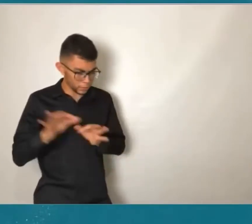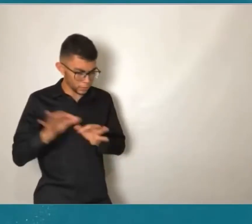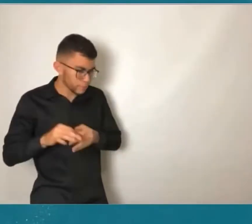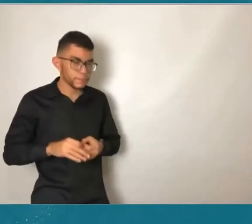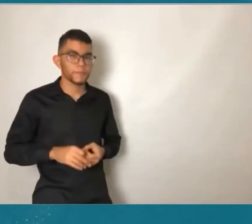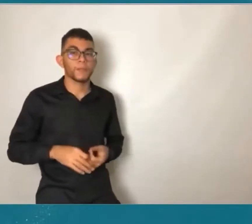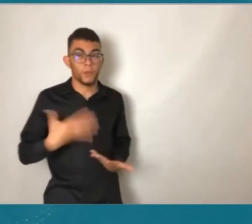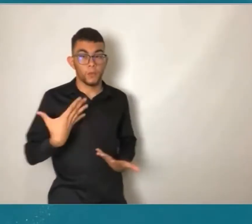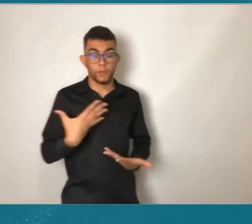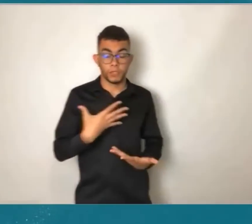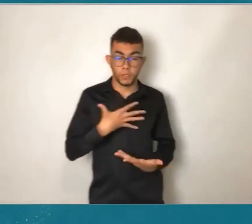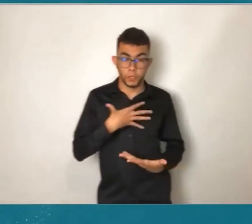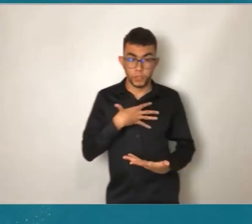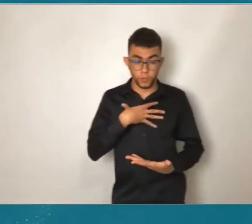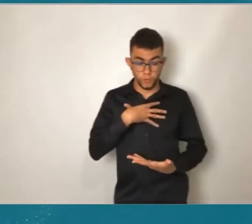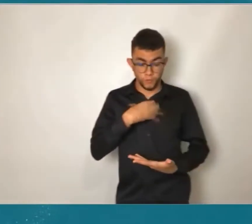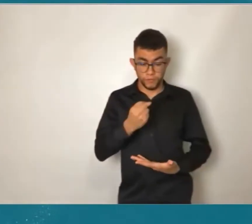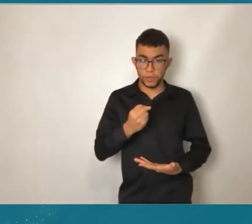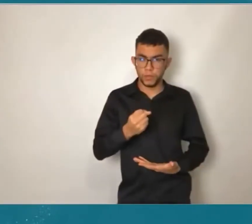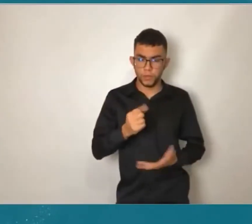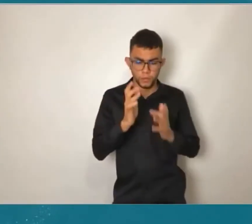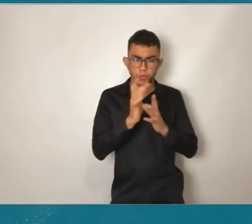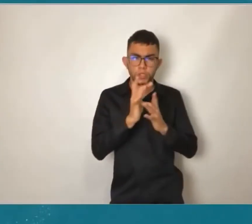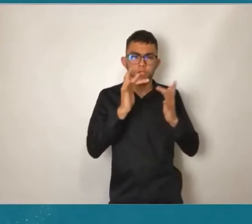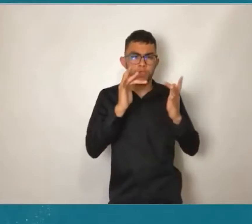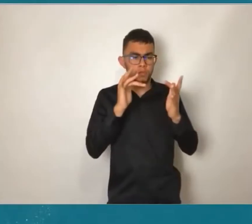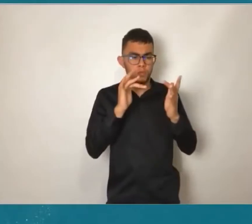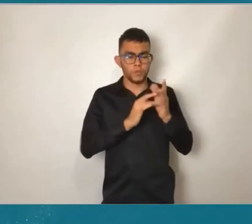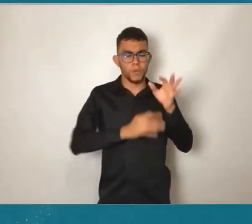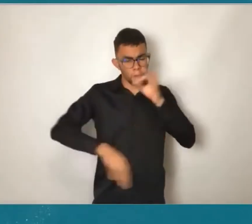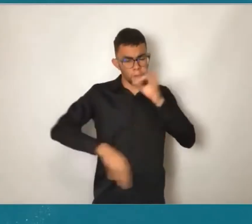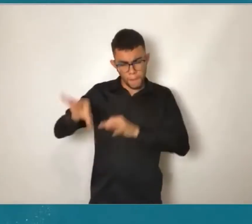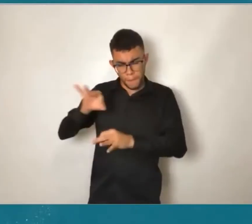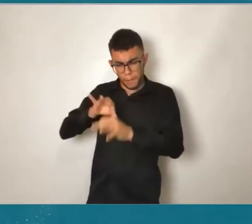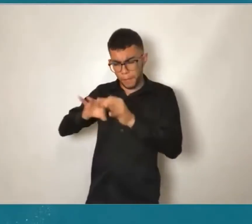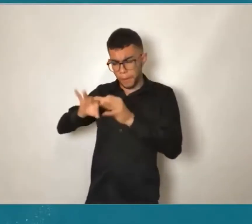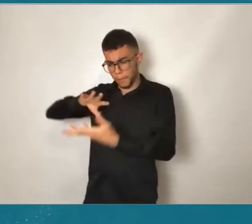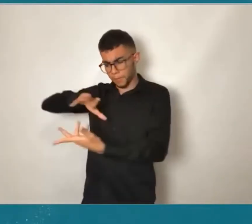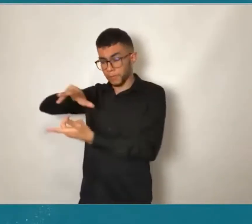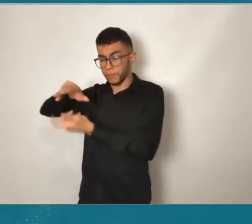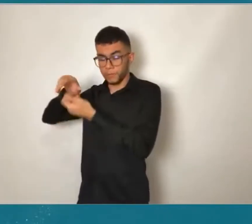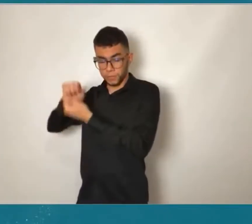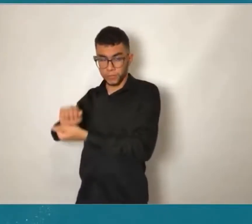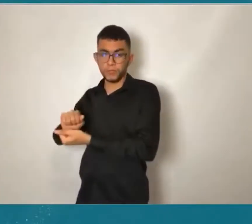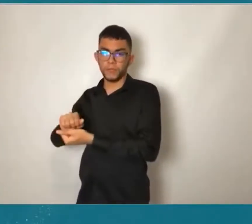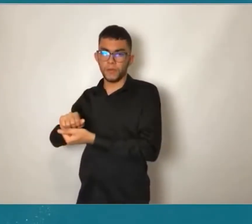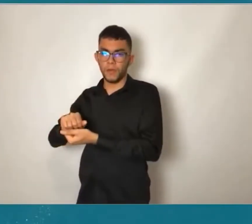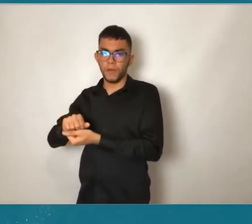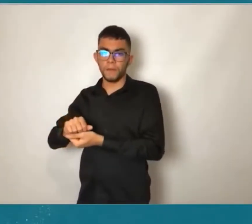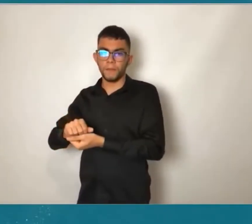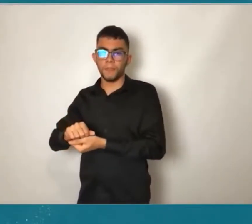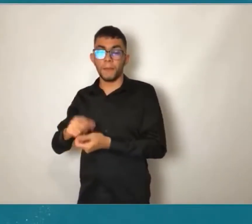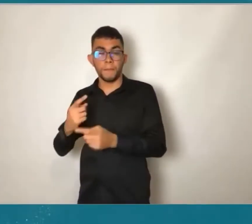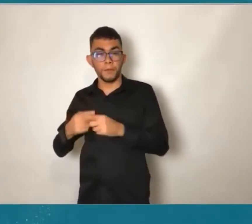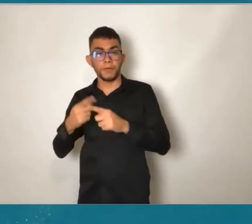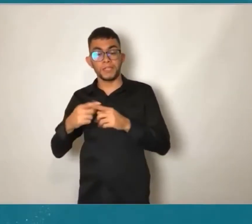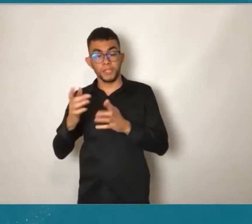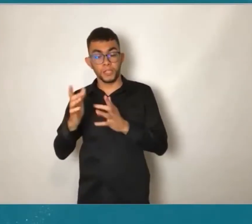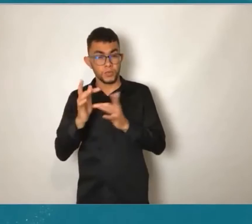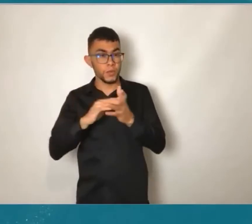se manifestar, nós seremos manifestados com Ele em glória. Esse nós aqui